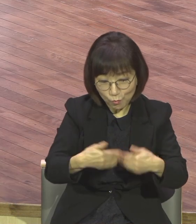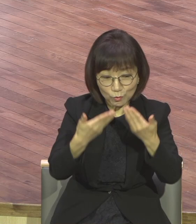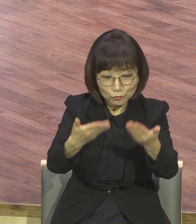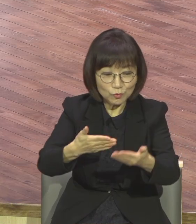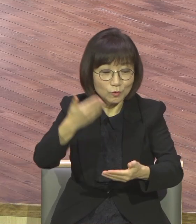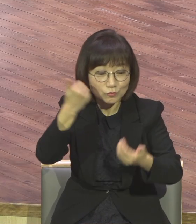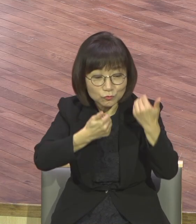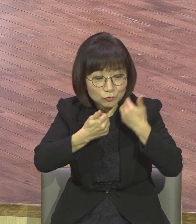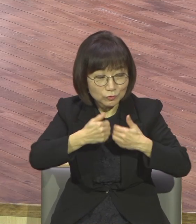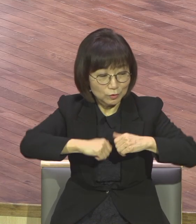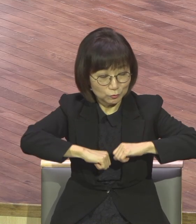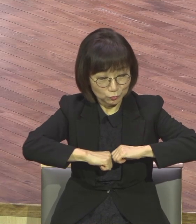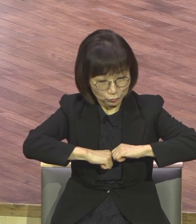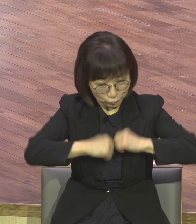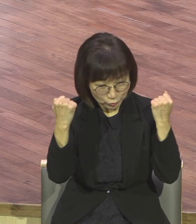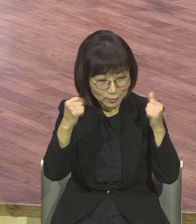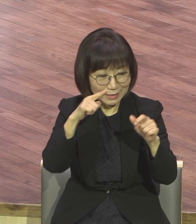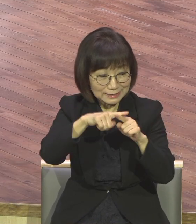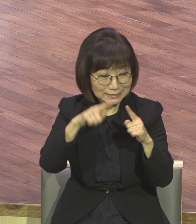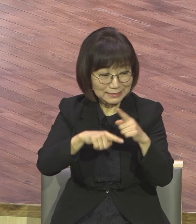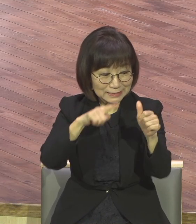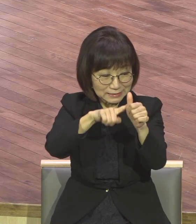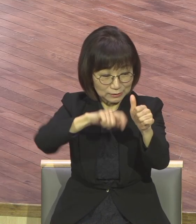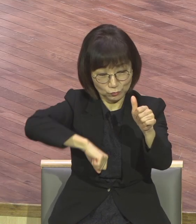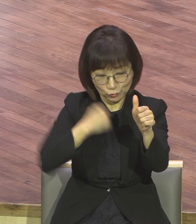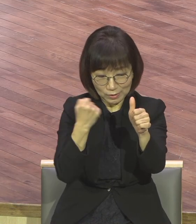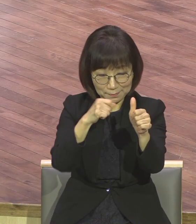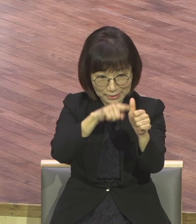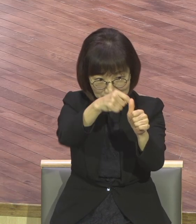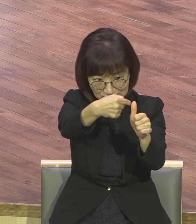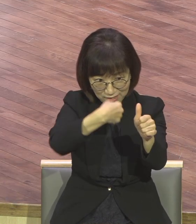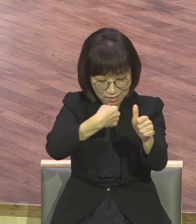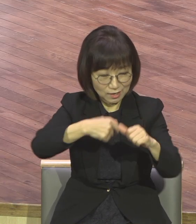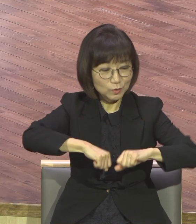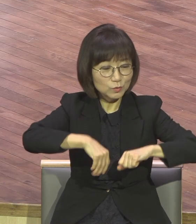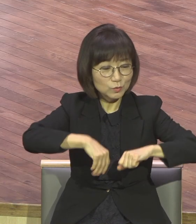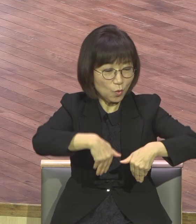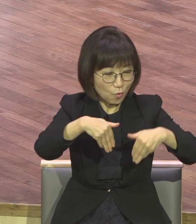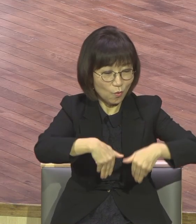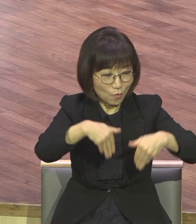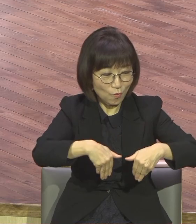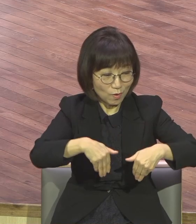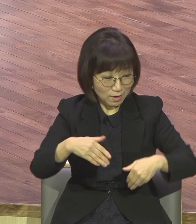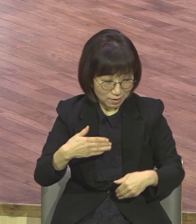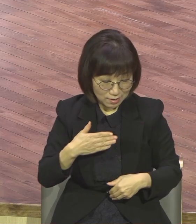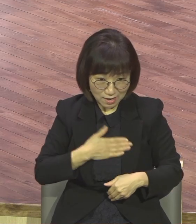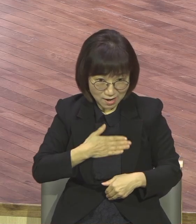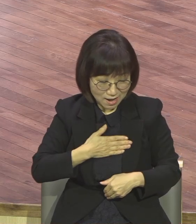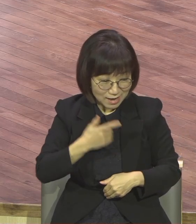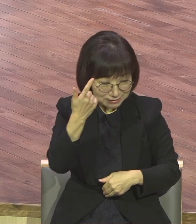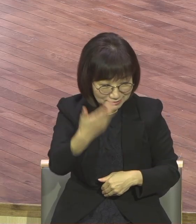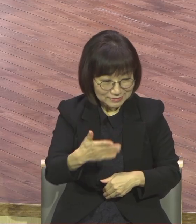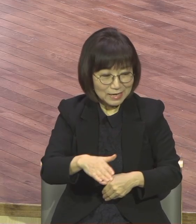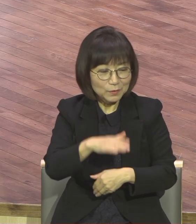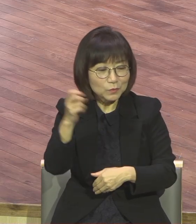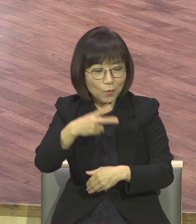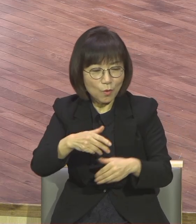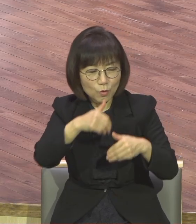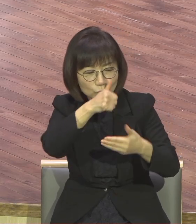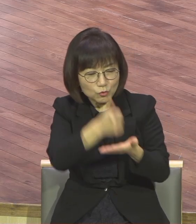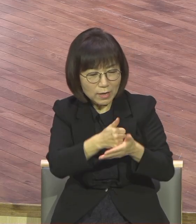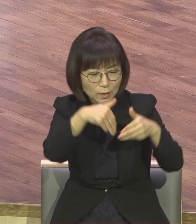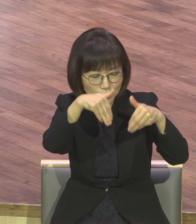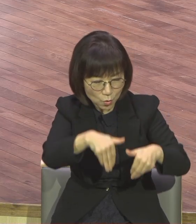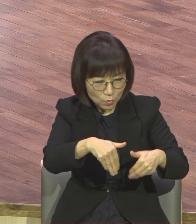내주어 누구에게 순종하든지 그 순종함을 받는 자의 종이 되는 줄을 너희가 알지 못하느냐? 혹은 죄의 종으로 사망에